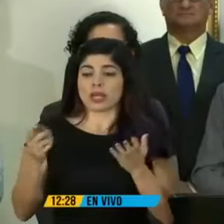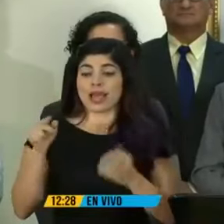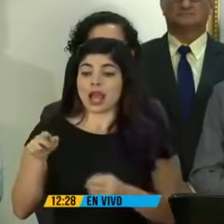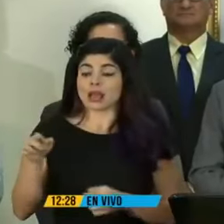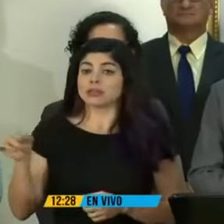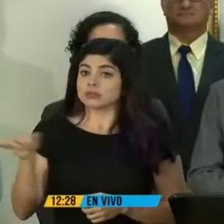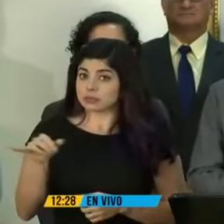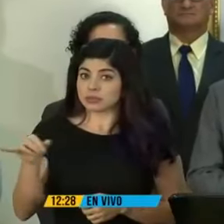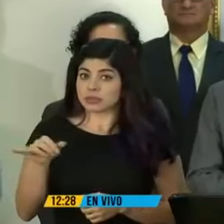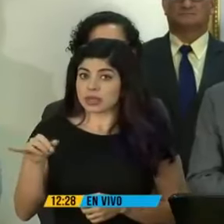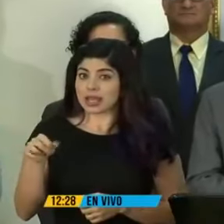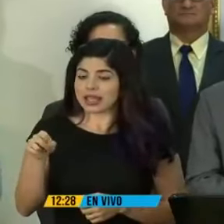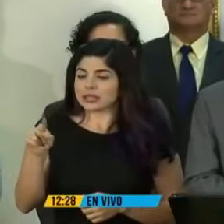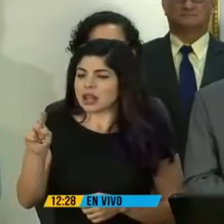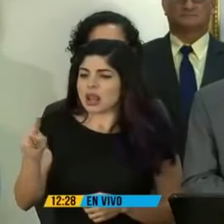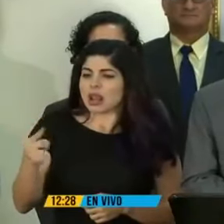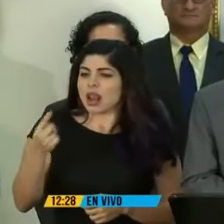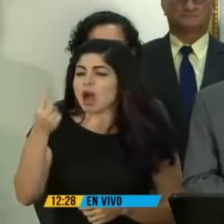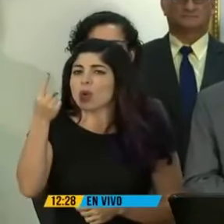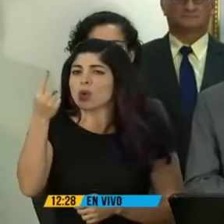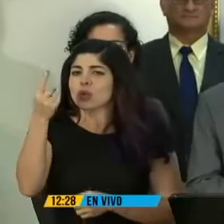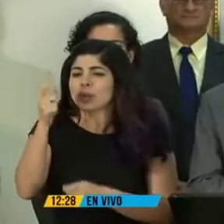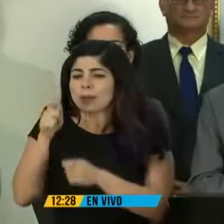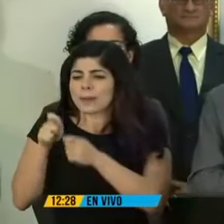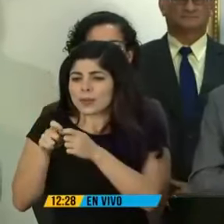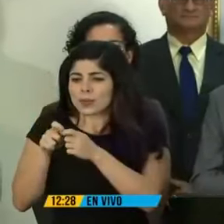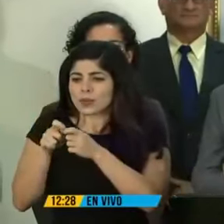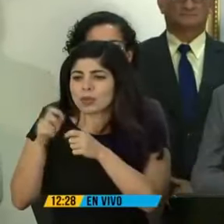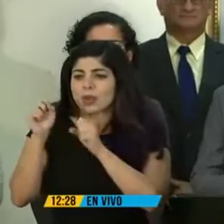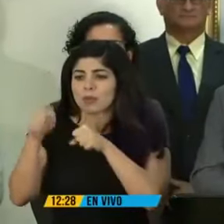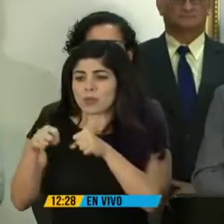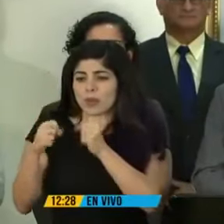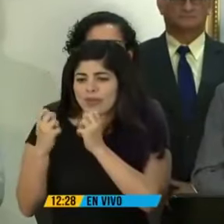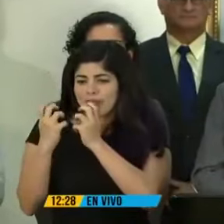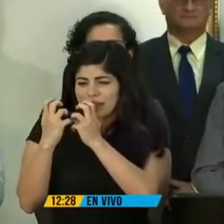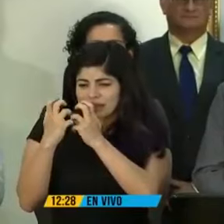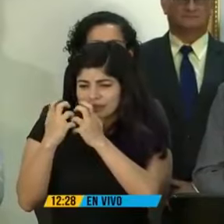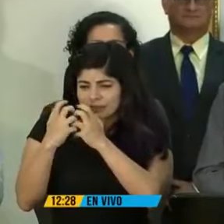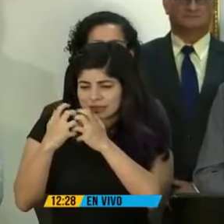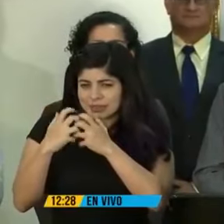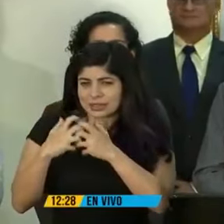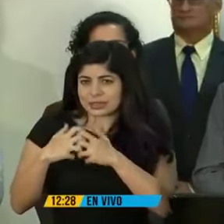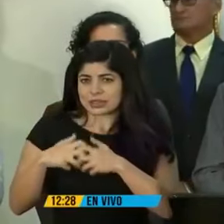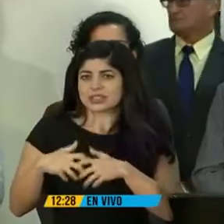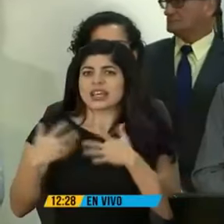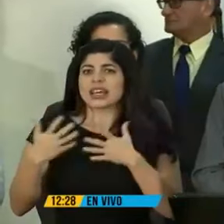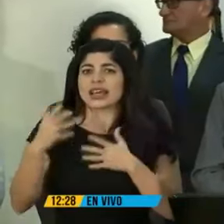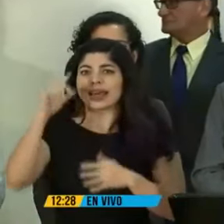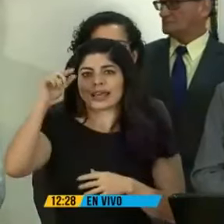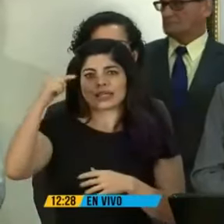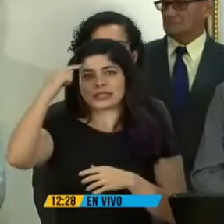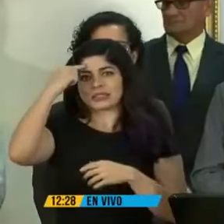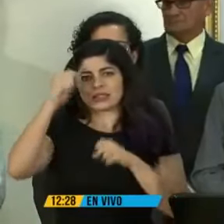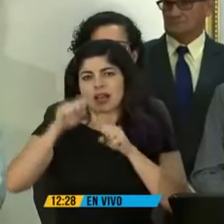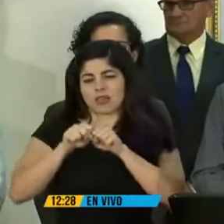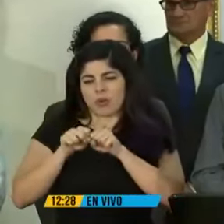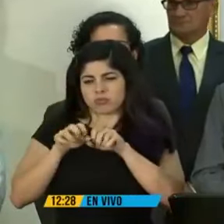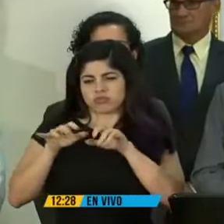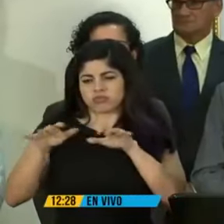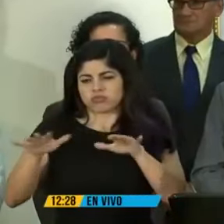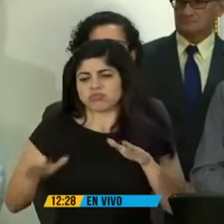vez, la única vértebra que articula de punta a punta la presencia del Estado en el